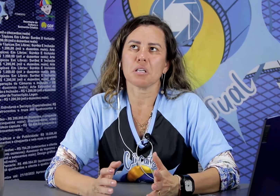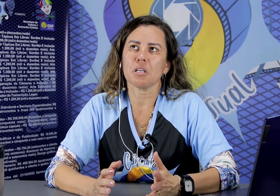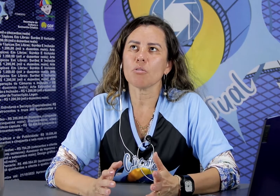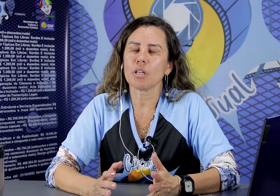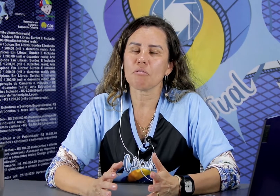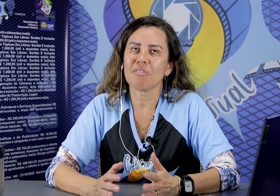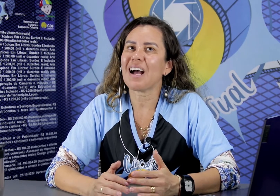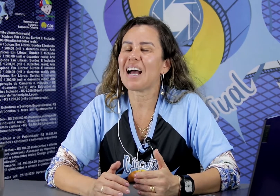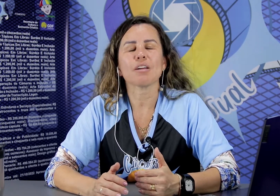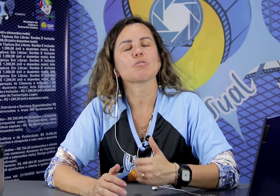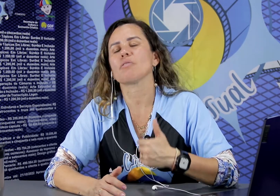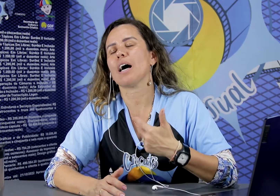Eu tenho vários